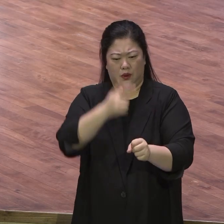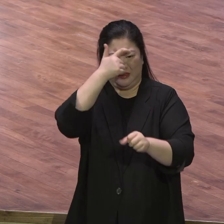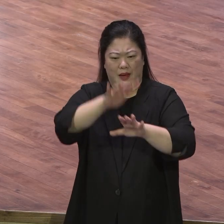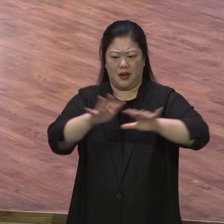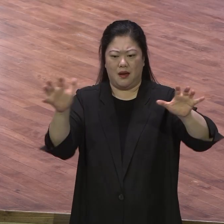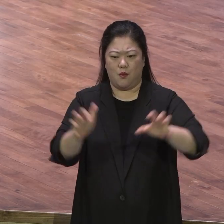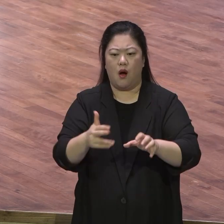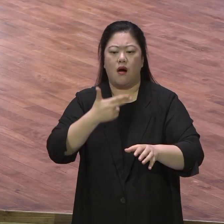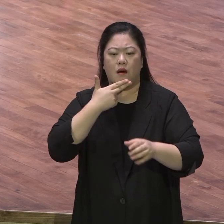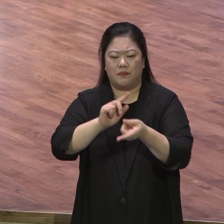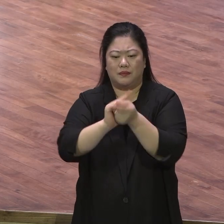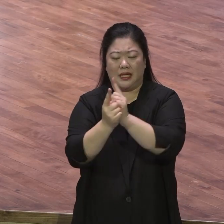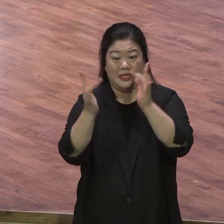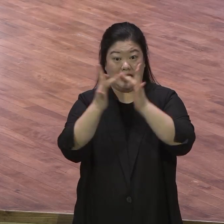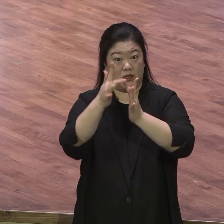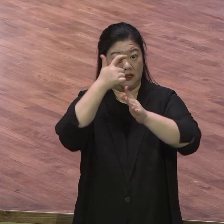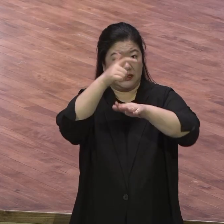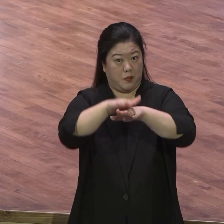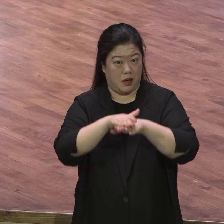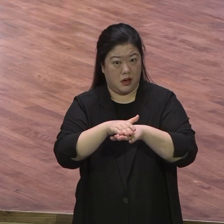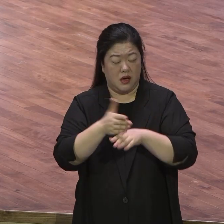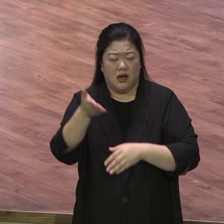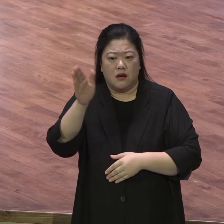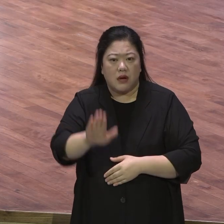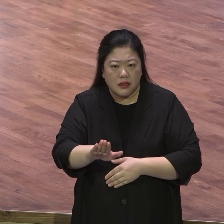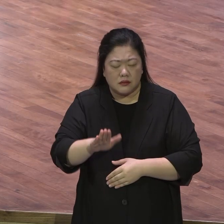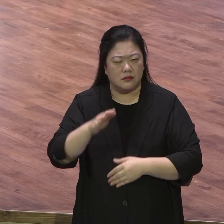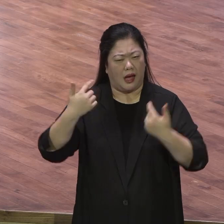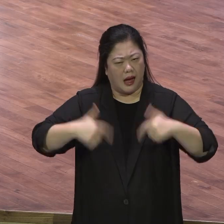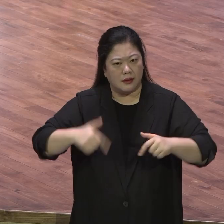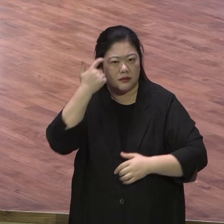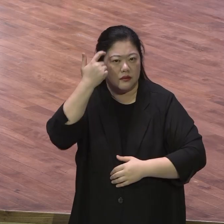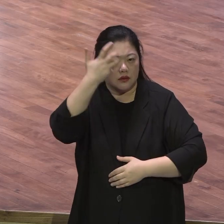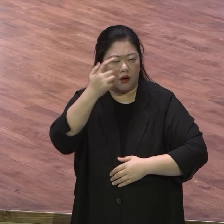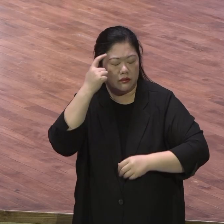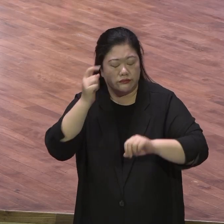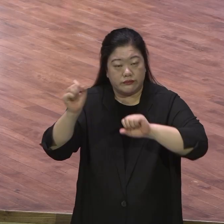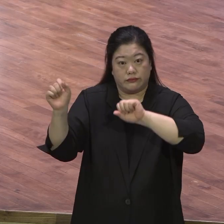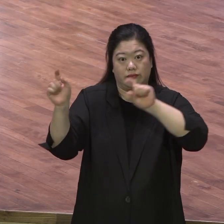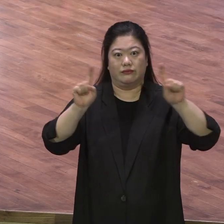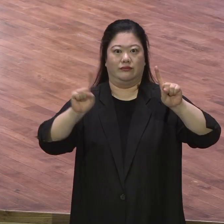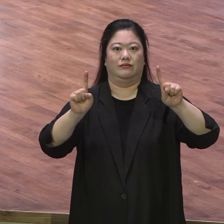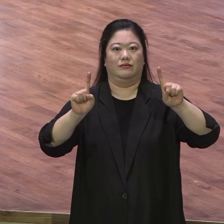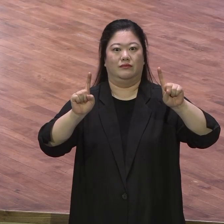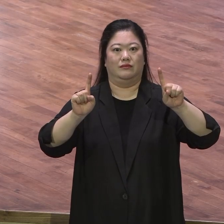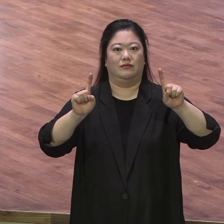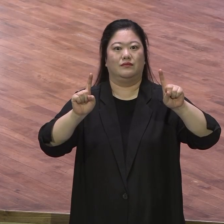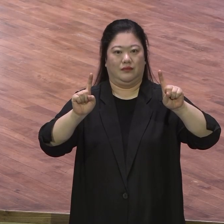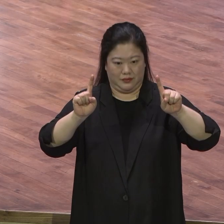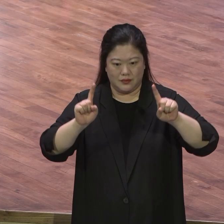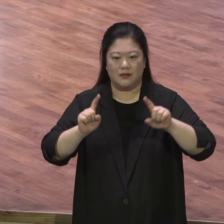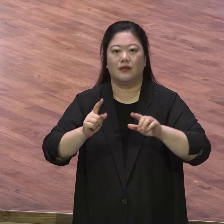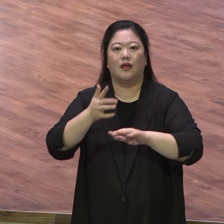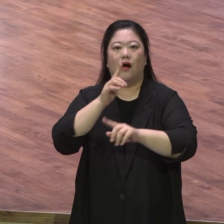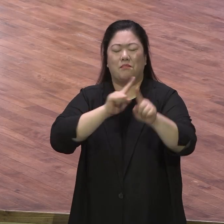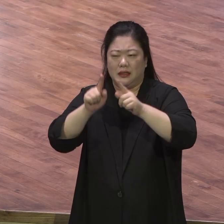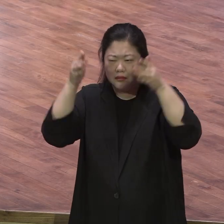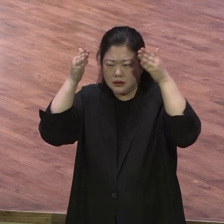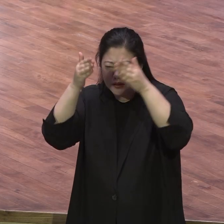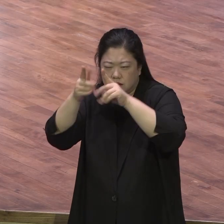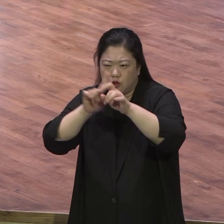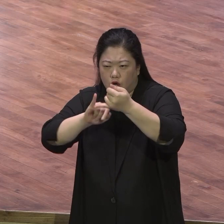늘 연결 깨어서 가급한 마음으로 가장 중요한 말씀 잡으면 살게 되어있습니다.